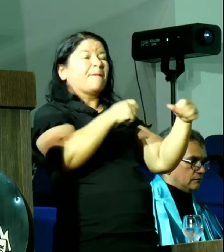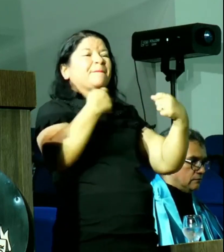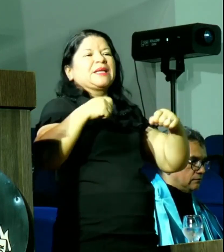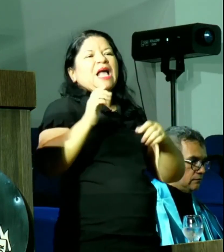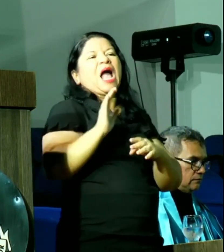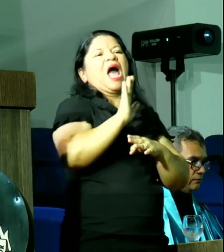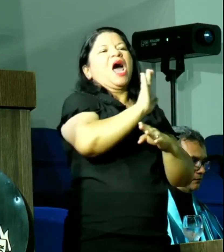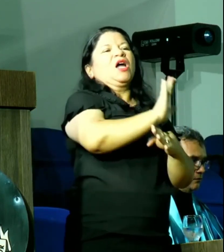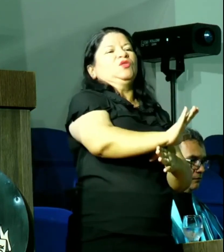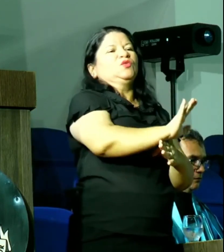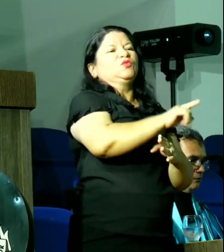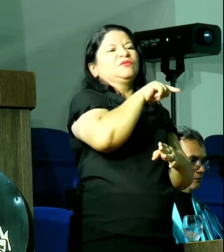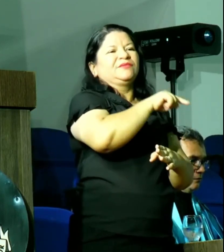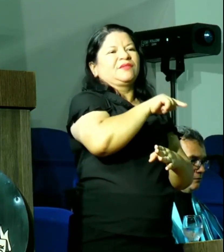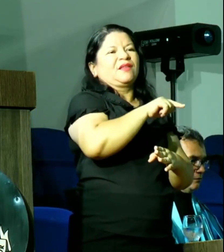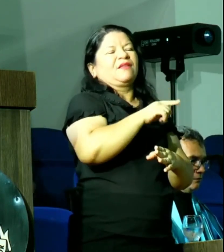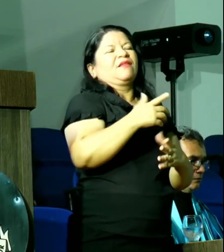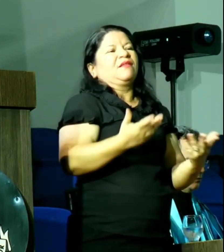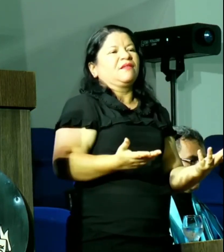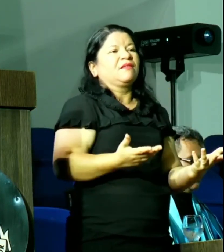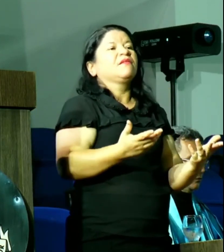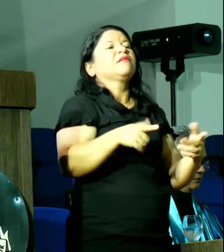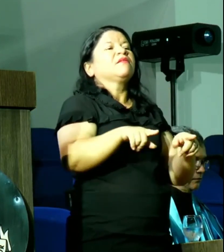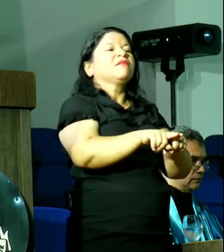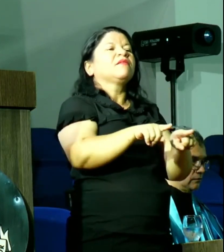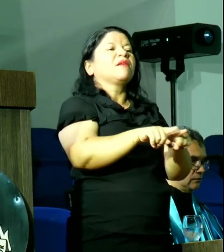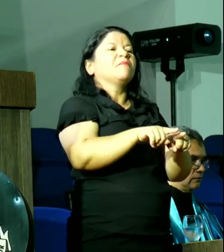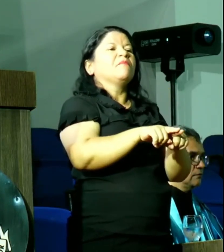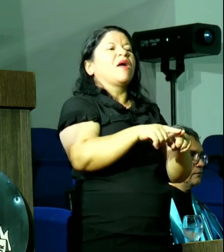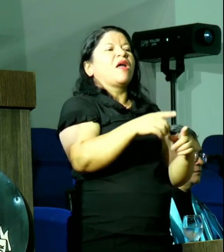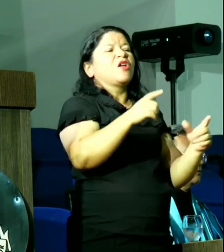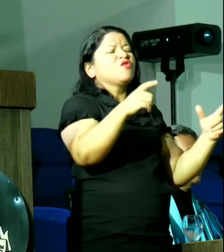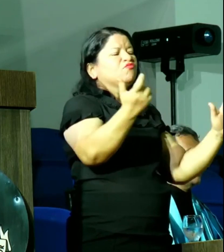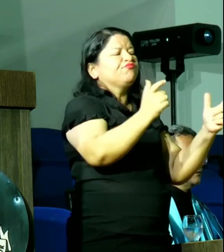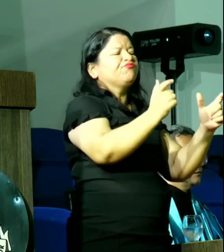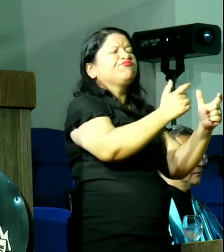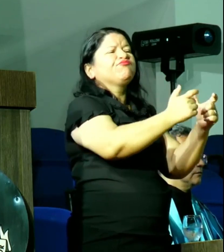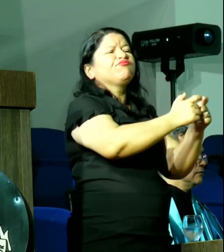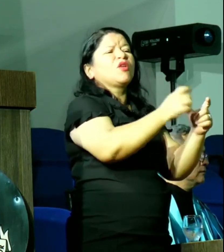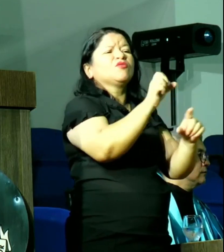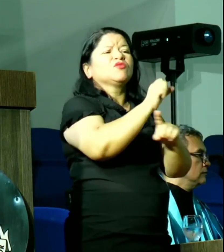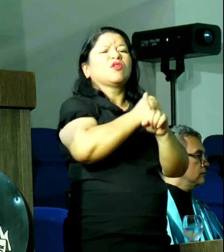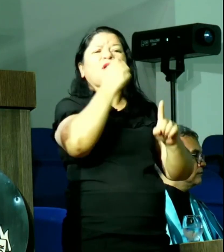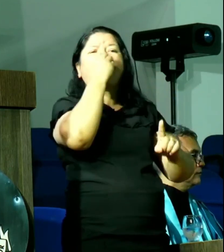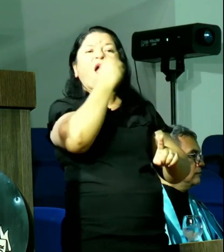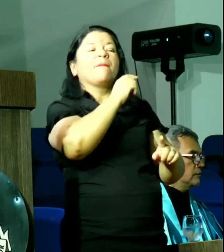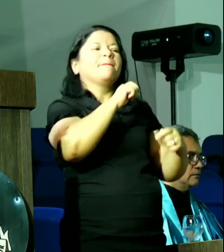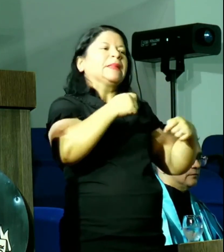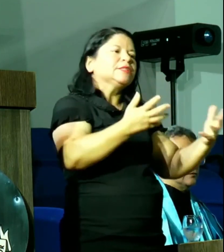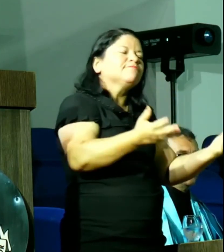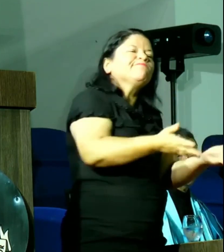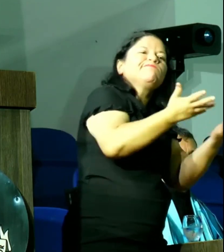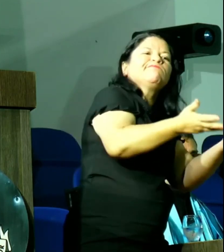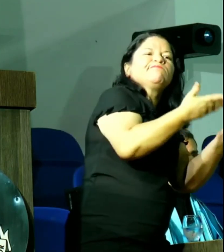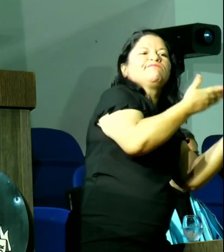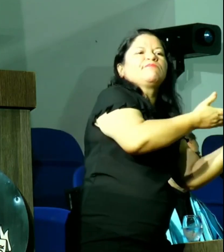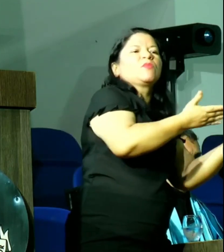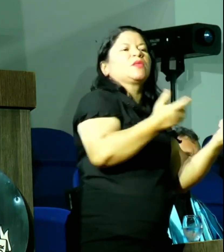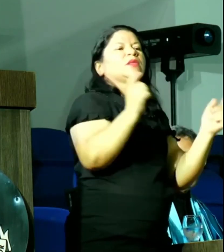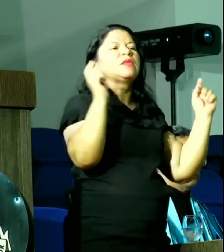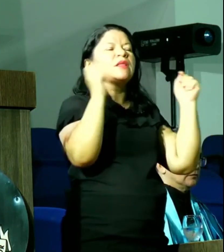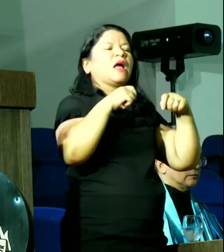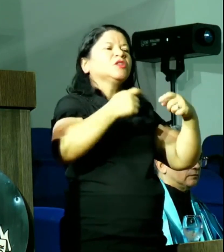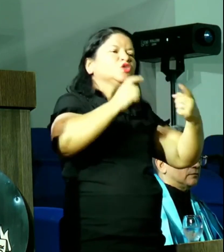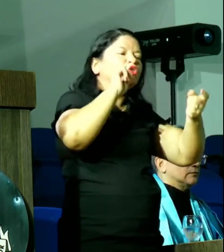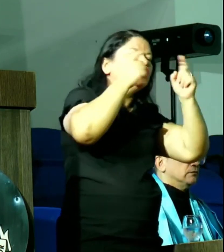necessário viabilizar vozes e vidas invisibilizadas socialmente e construir espaços de discussão onde o plural,